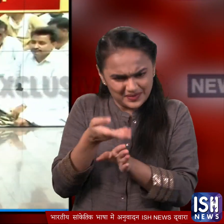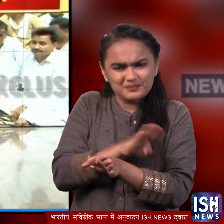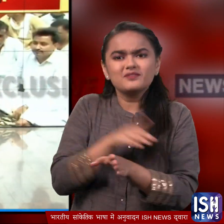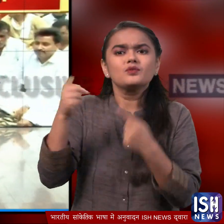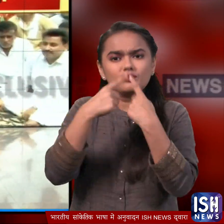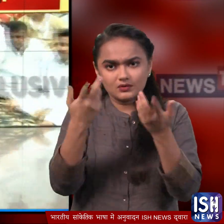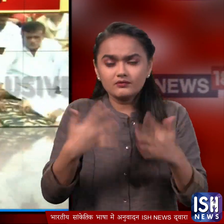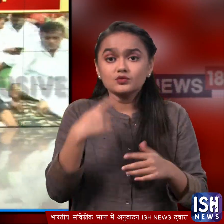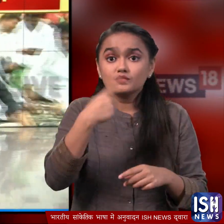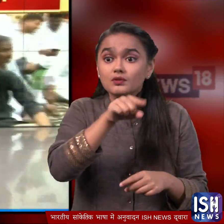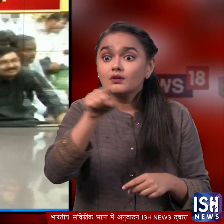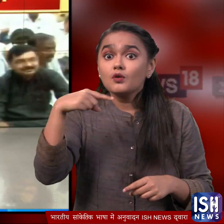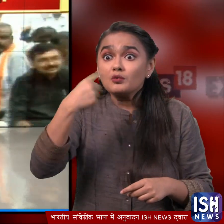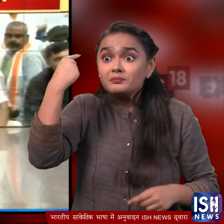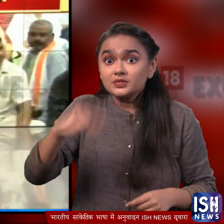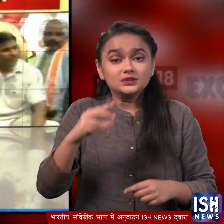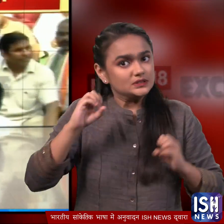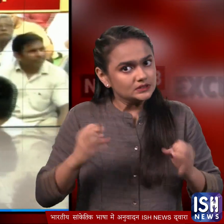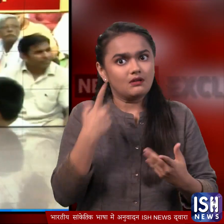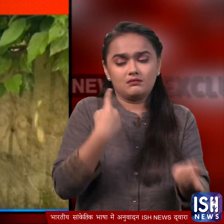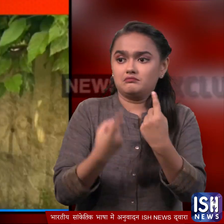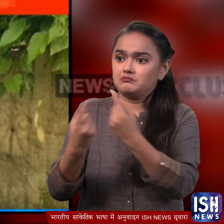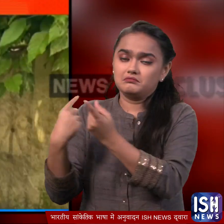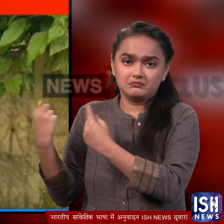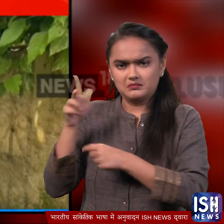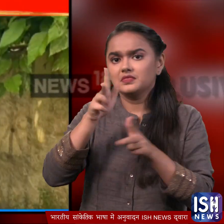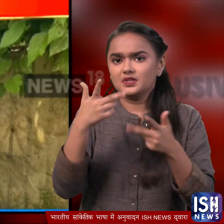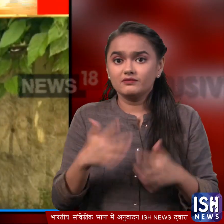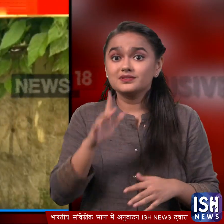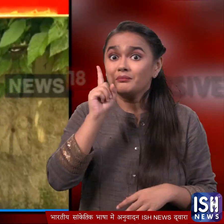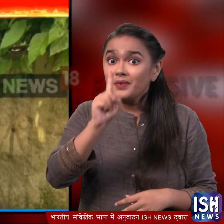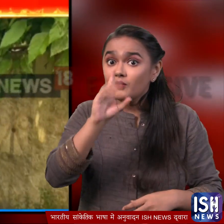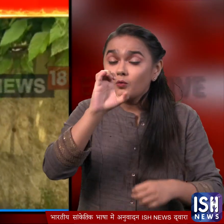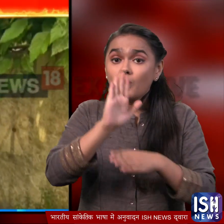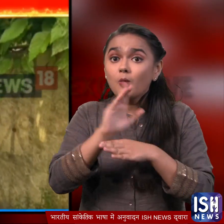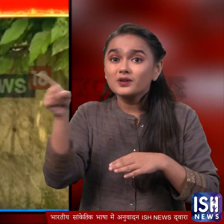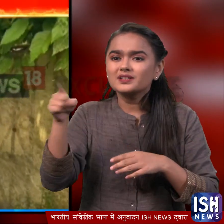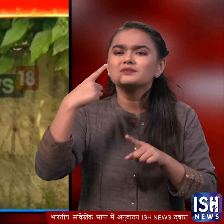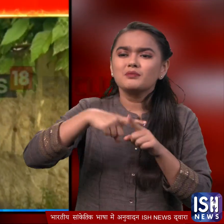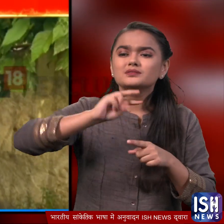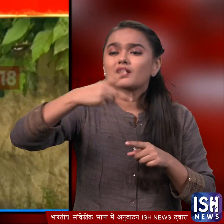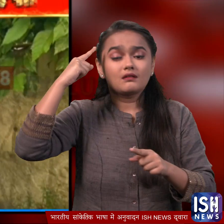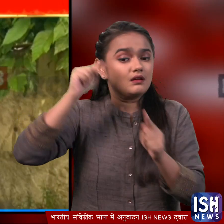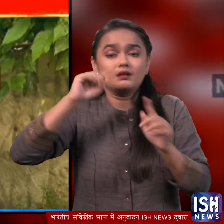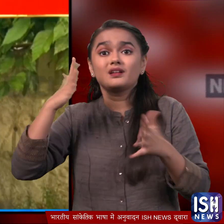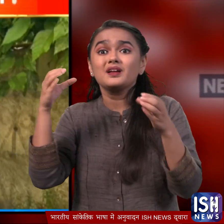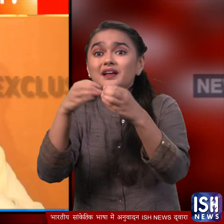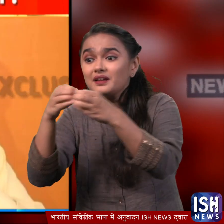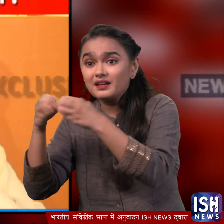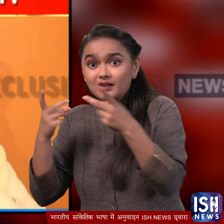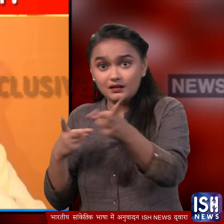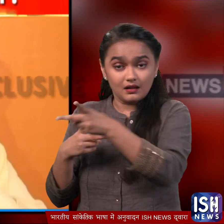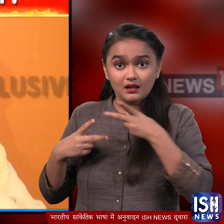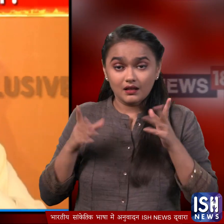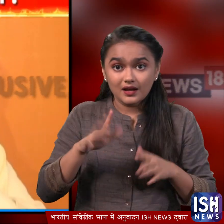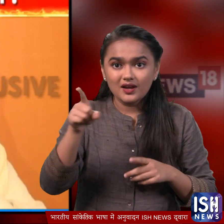जांच कराकर दोषियों पर कार्रवाई करने की बात कही थी। मगर कांग्रेस समेत विपक्ष के कई नेताओं ने लखीमपुर कांड के लिए